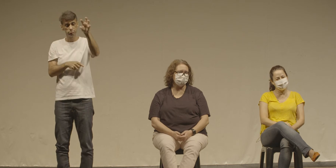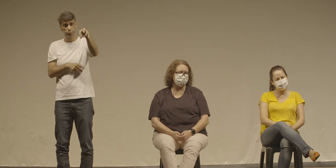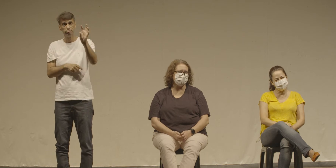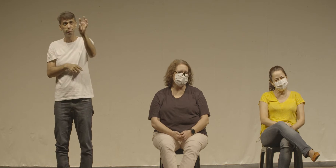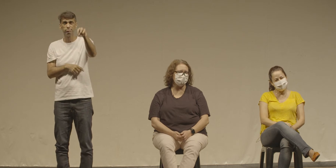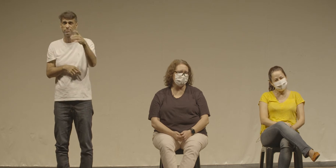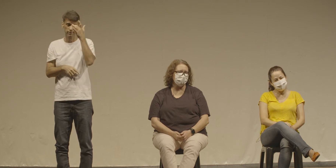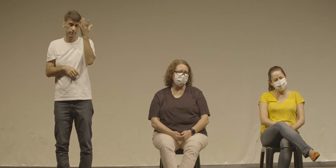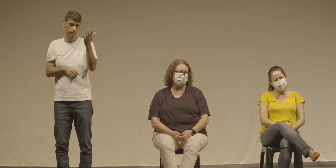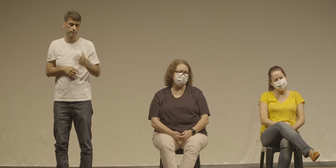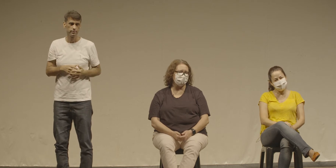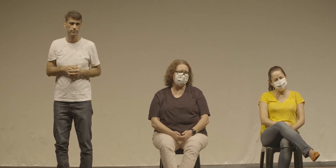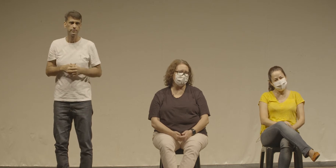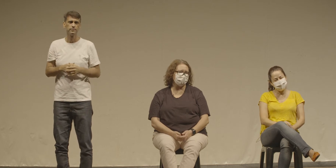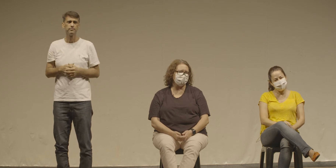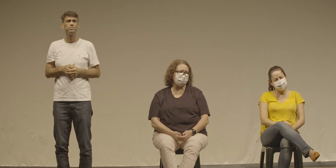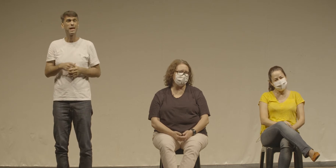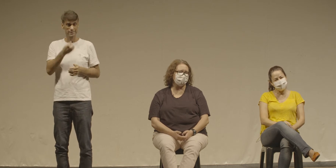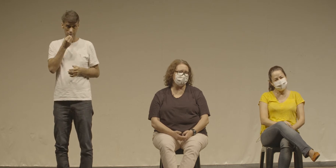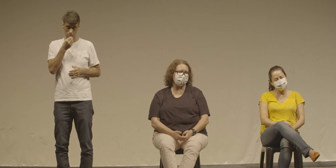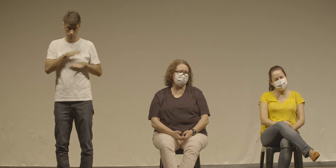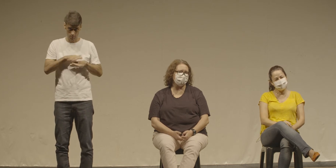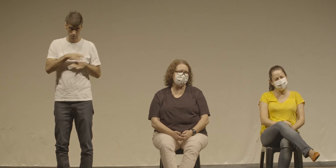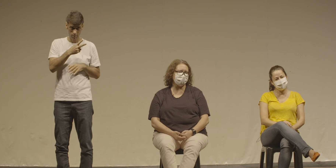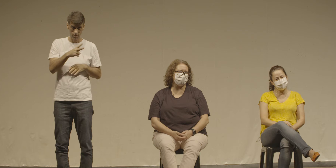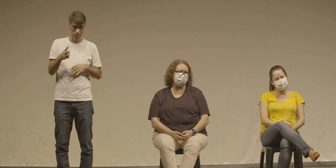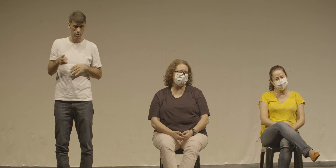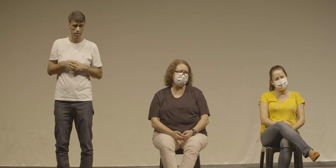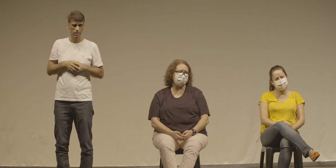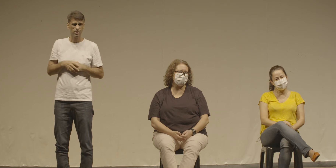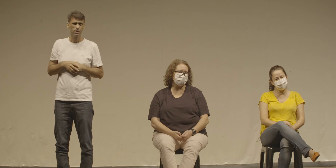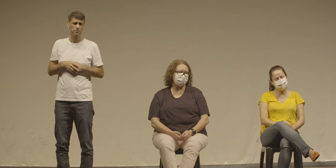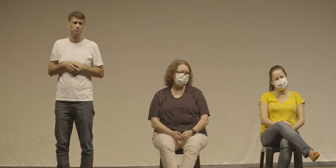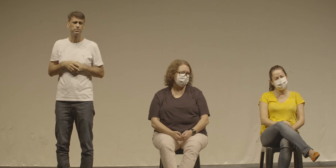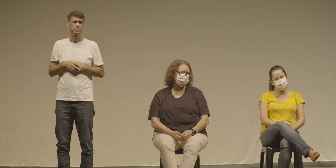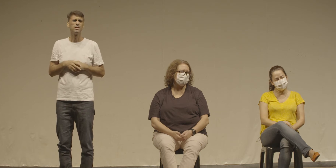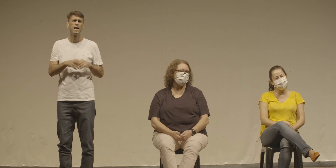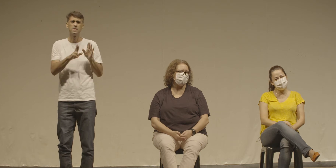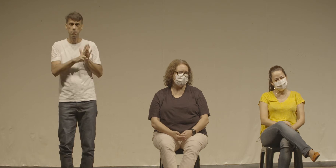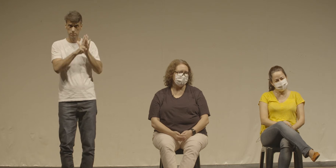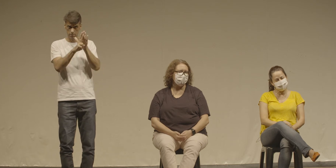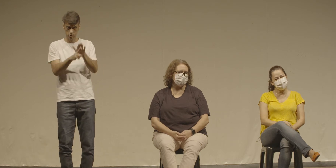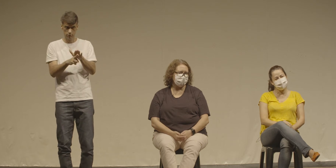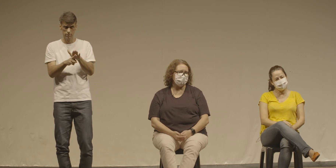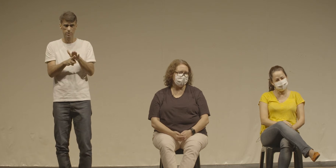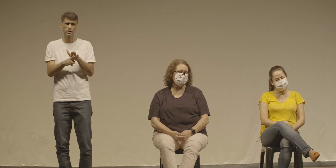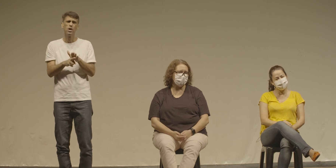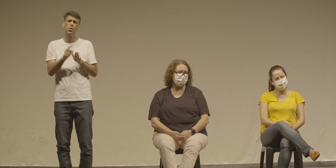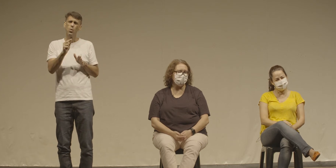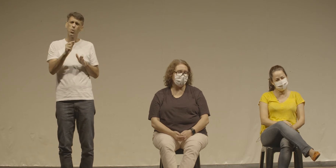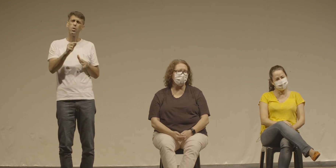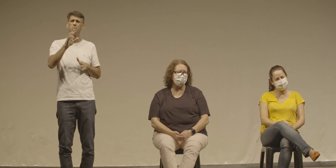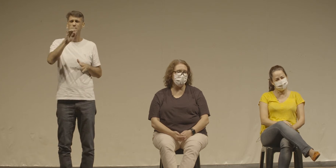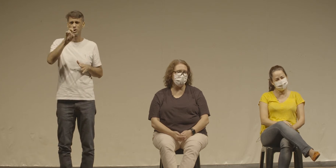já pensam nisso, seria bom, por conta dessa questão da representatividade, né? Que é criar os ídolos,